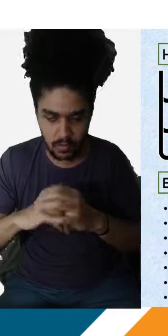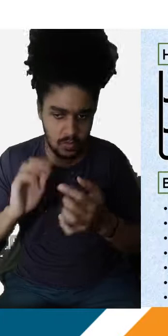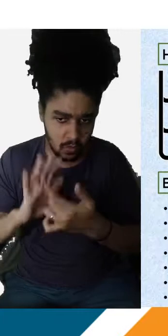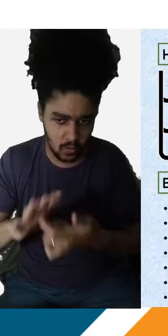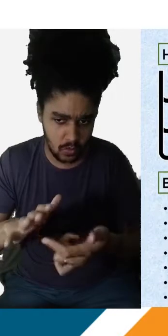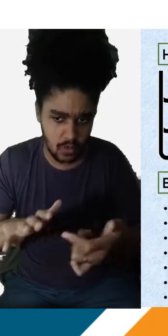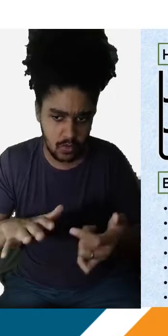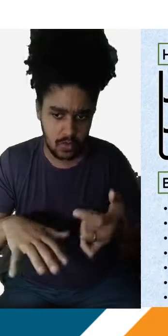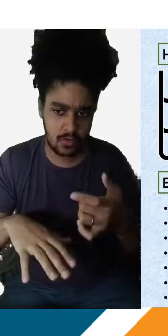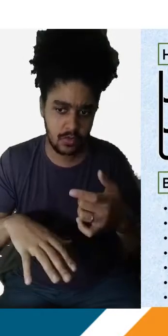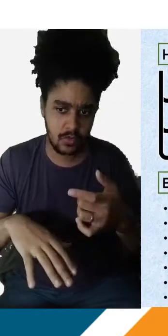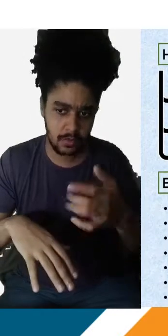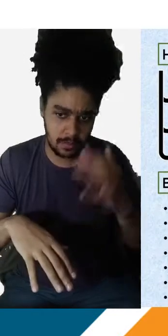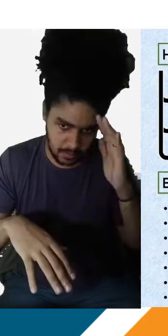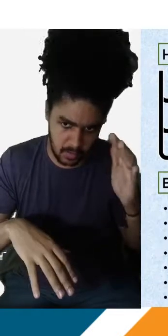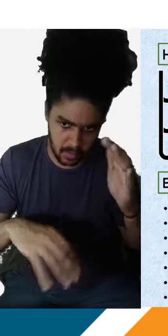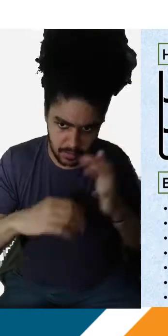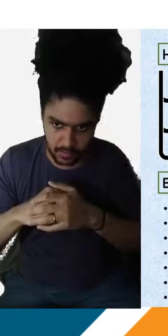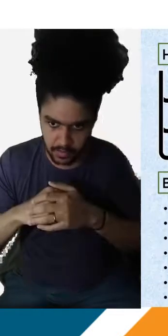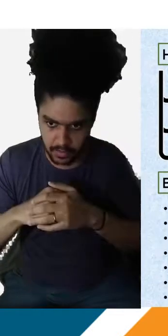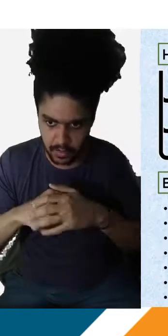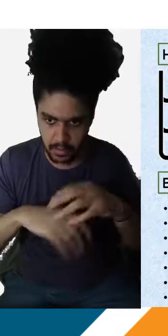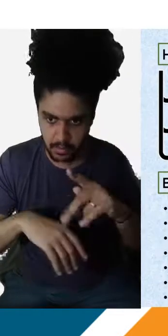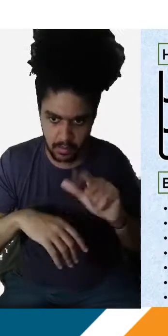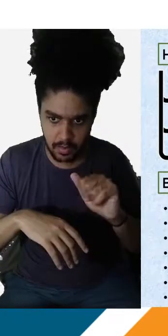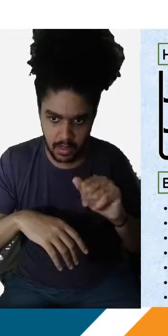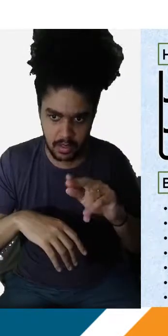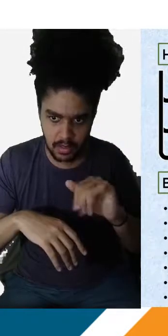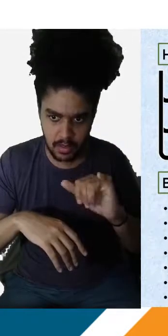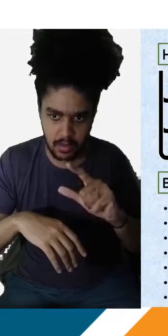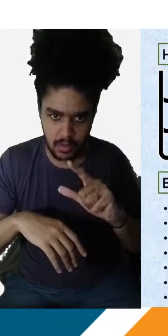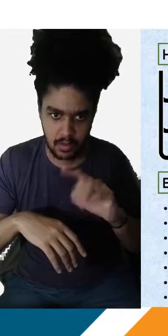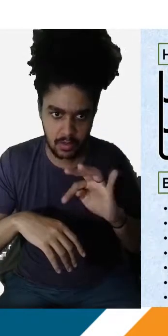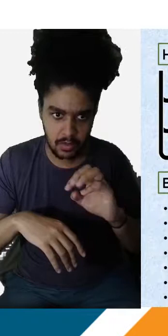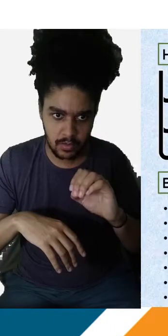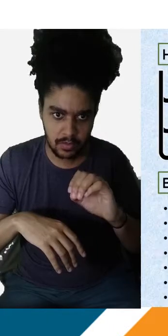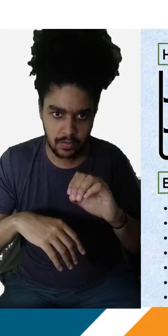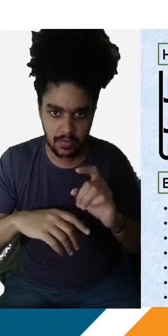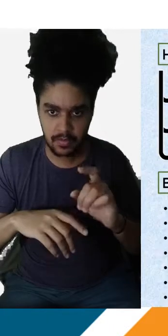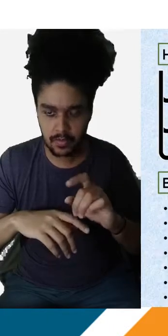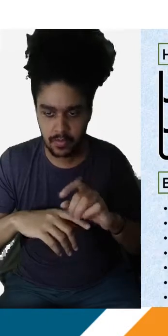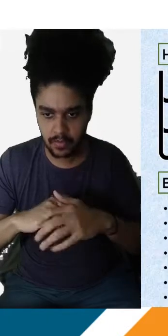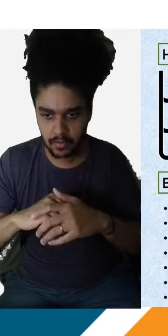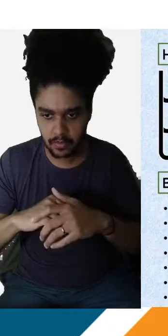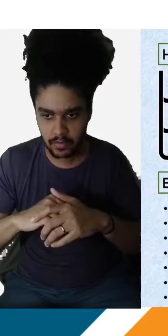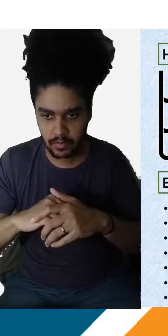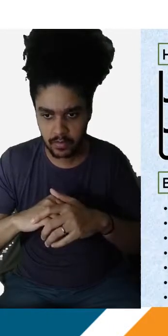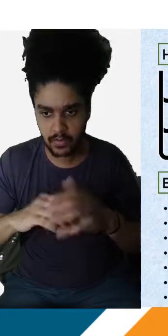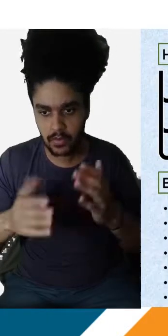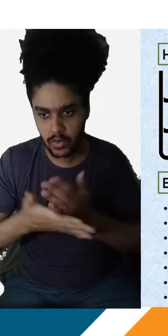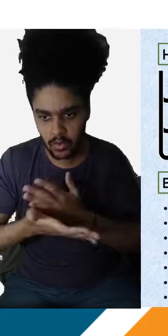a predominância de planaltos de baixa e média altitude, com exceção de alguns pontos